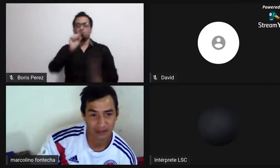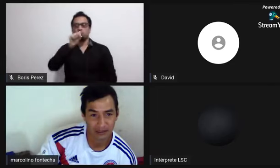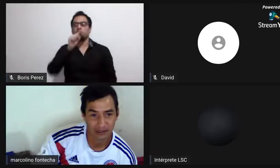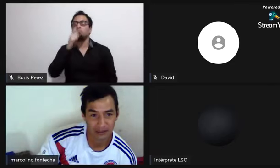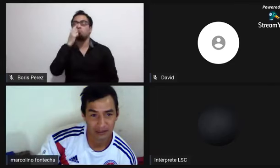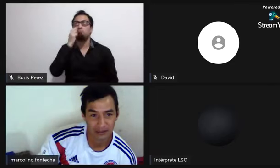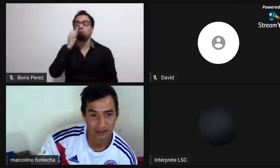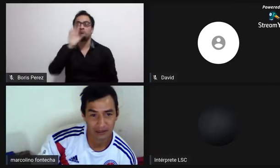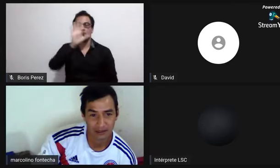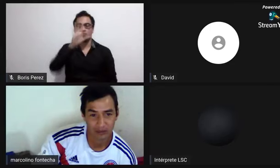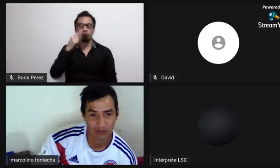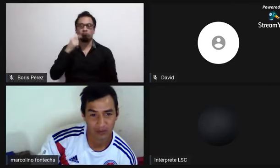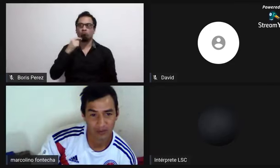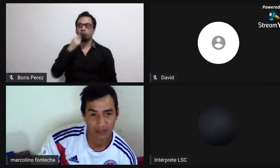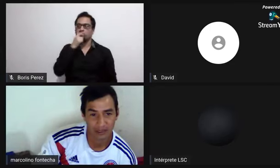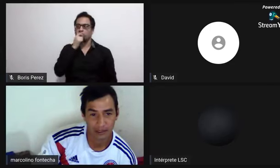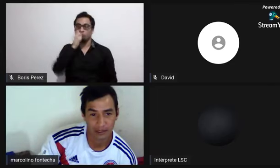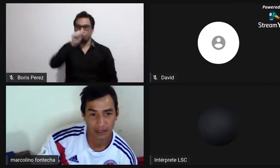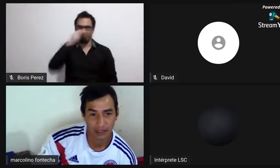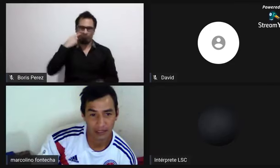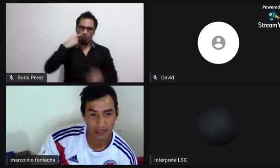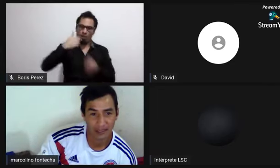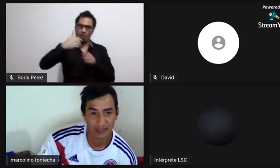adelante la palma de la mano.